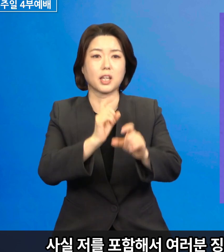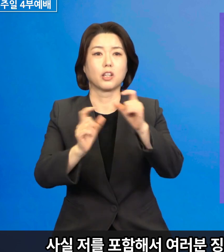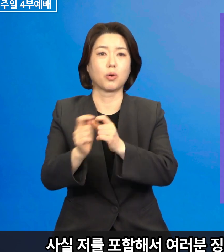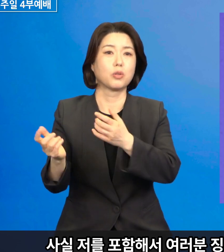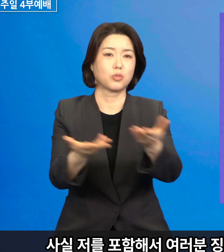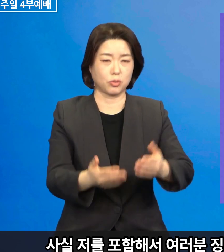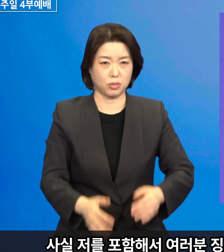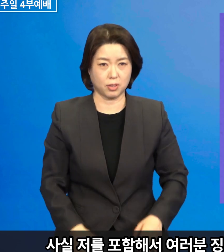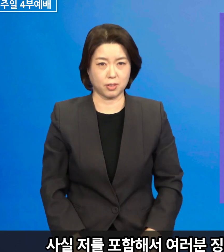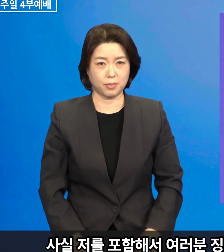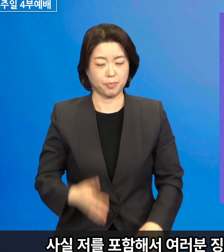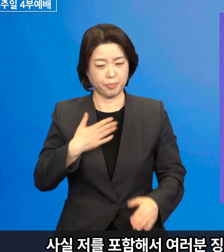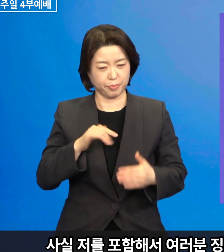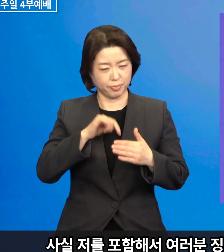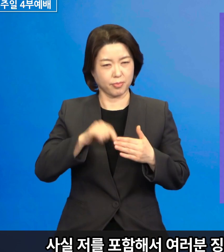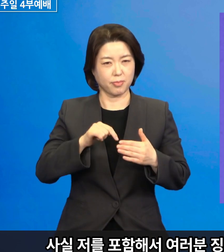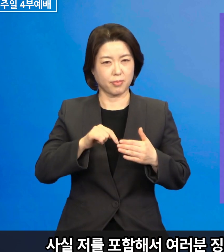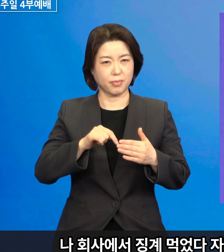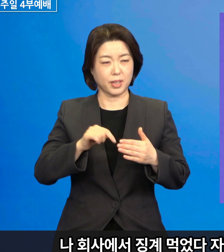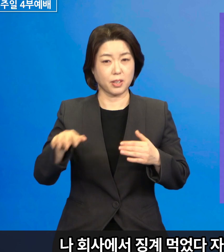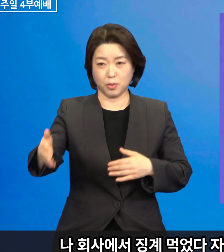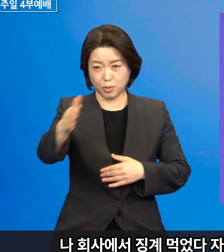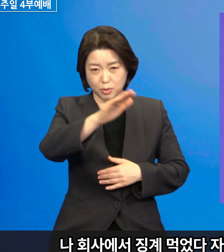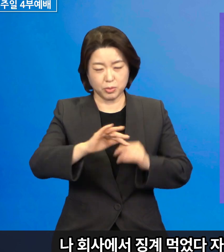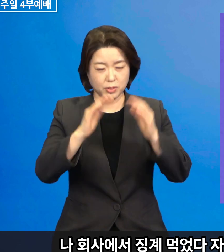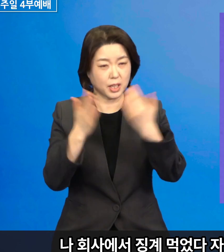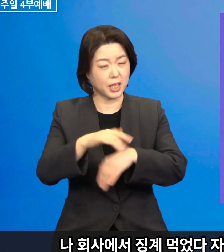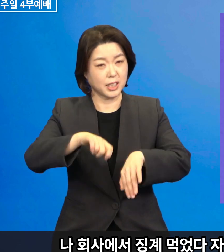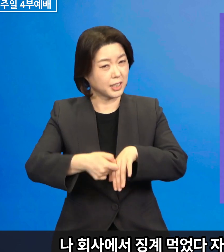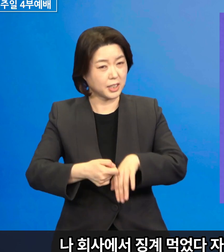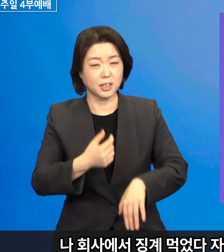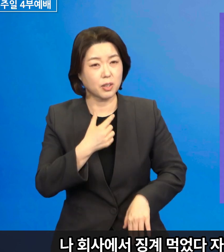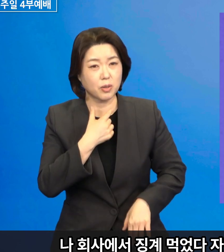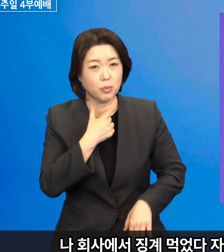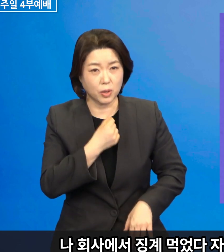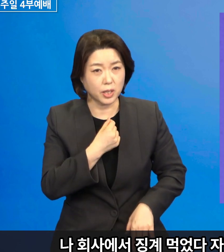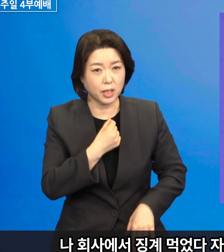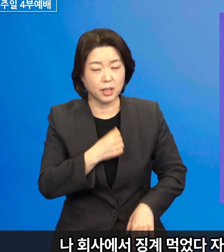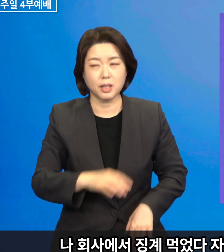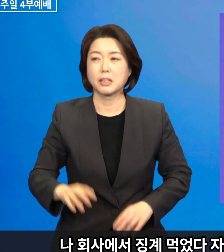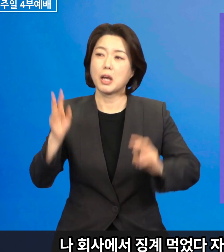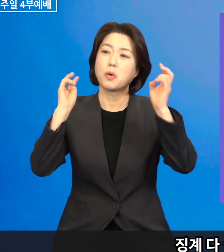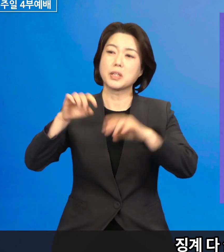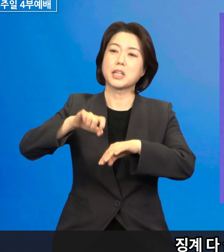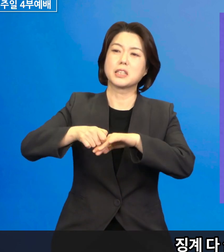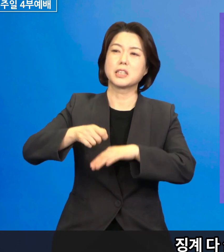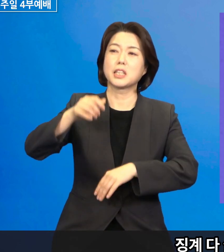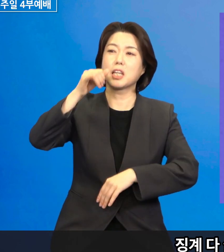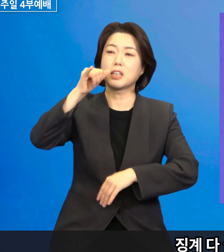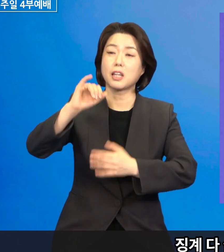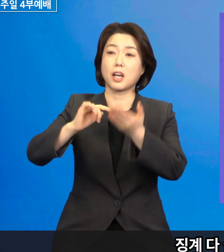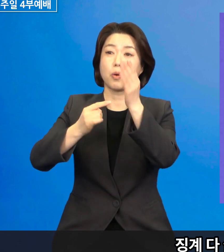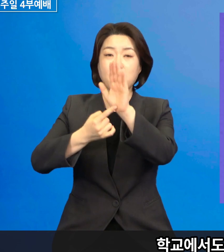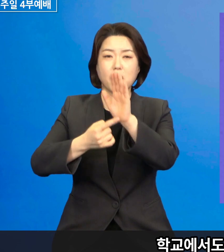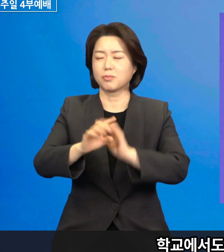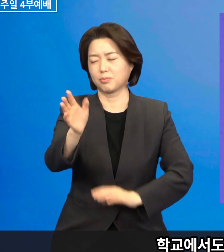포함해서 여러분, 징계라는 단어는 누가 좋아합니까? 나 회사에서 징계 먹었다 잘하는 사람 어디 있겠어요? 징계 다